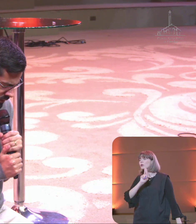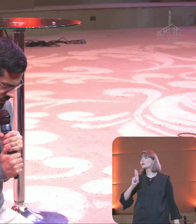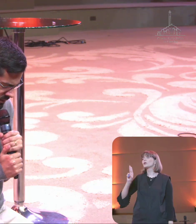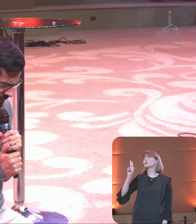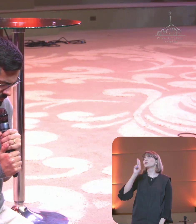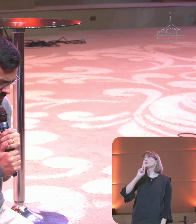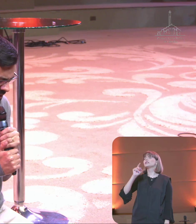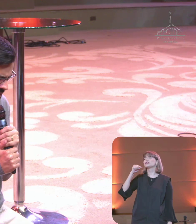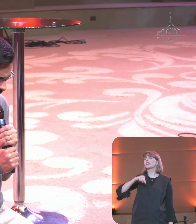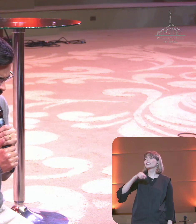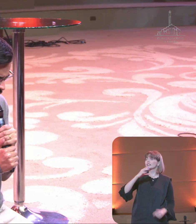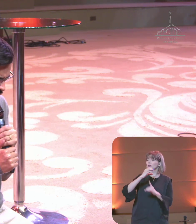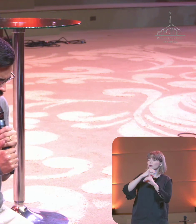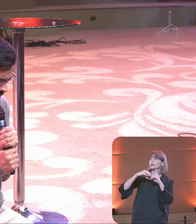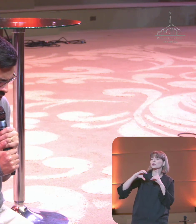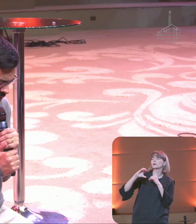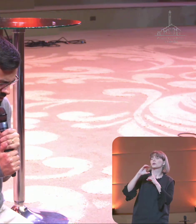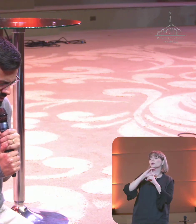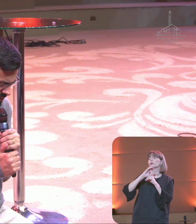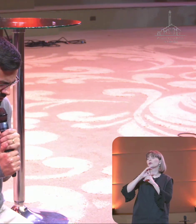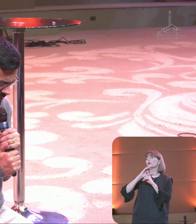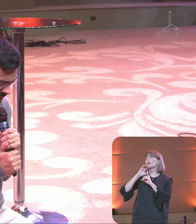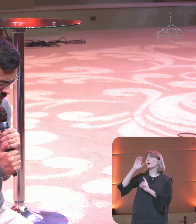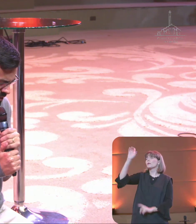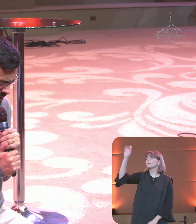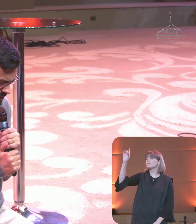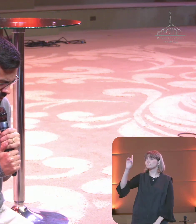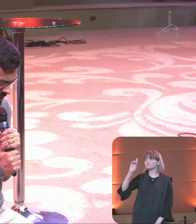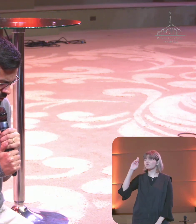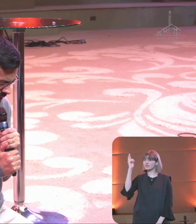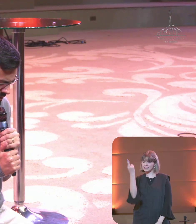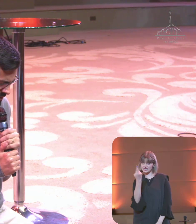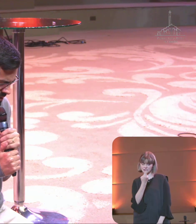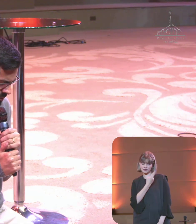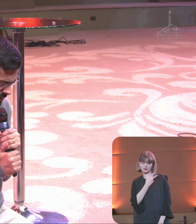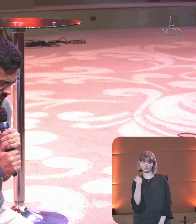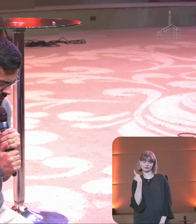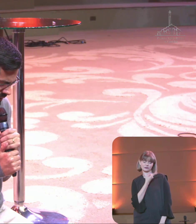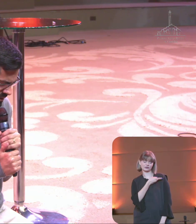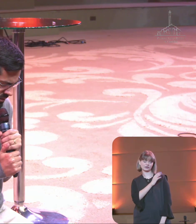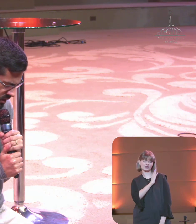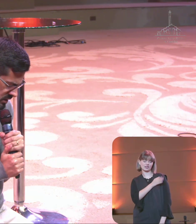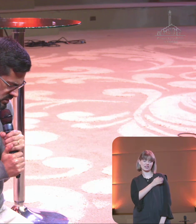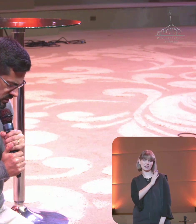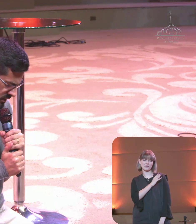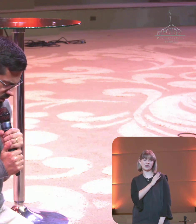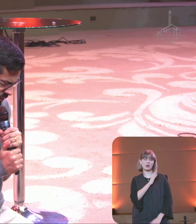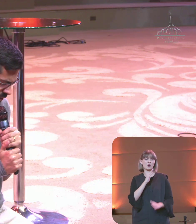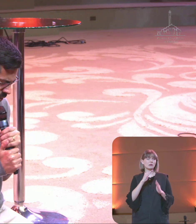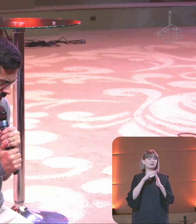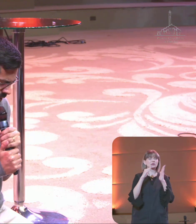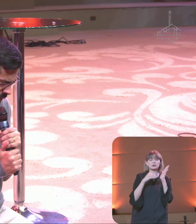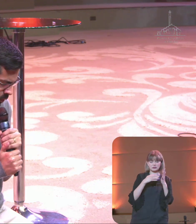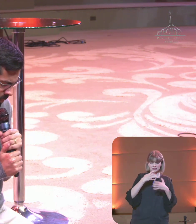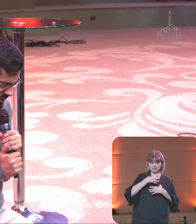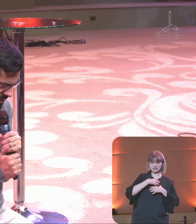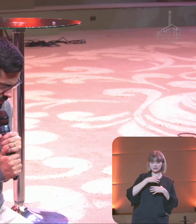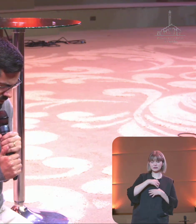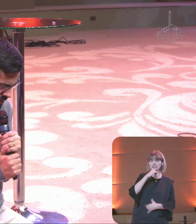culto aqui para ministrar aos nossos corações. Deus, tira de nós todo sentimento de tristeza, toda e